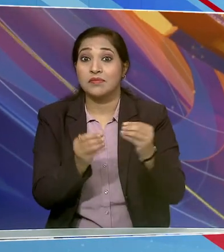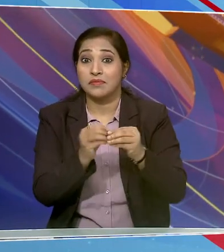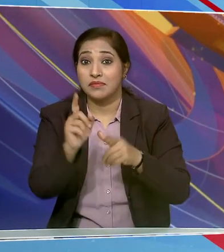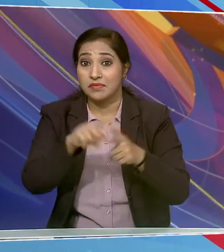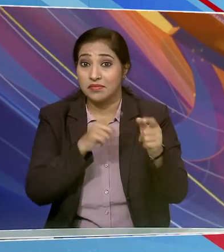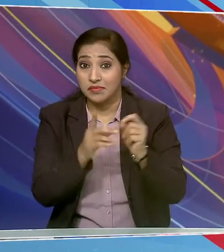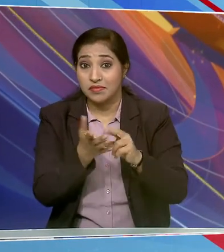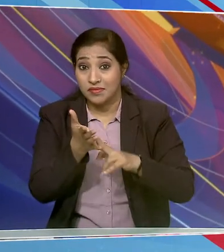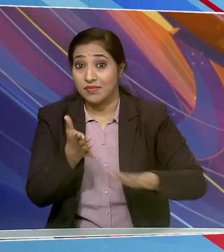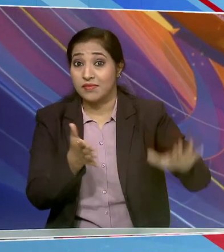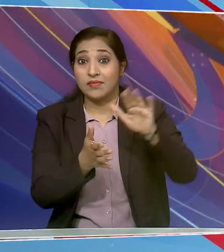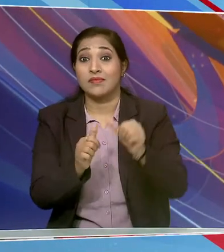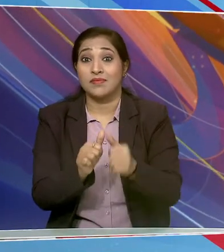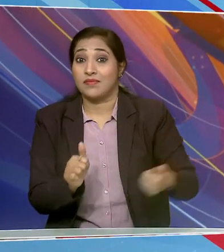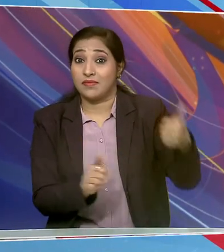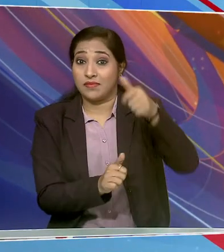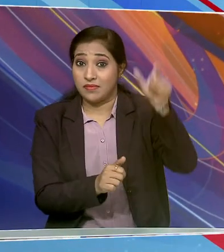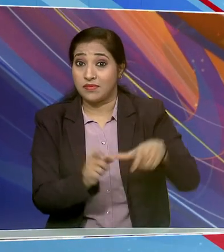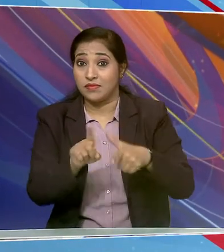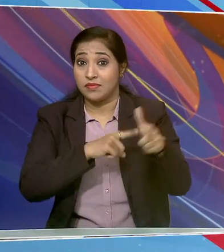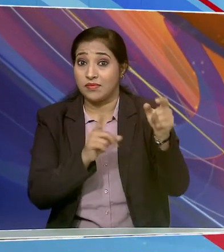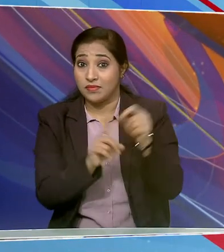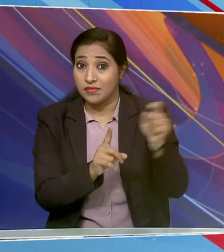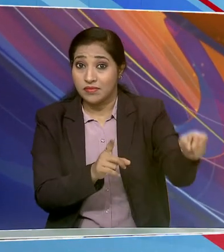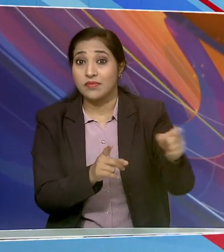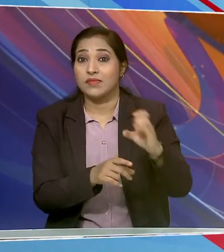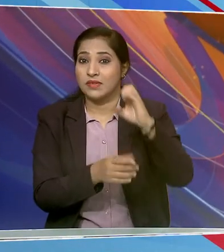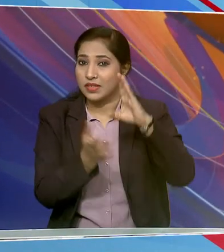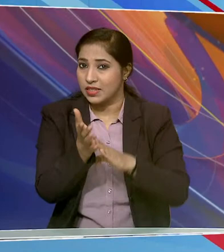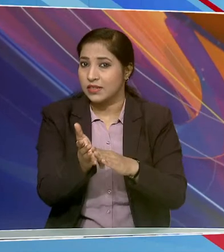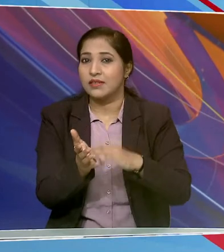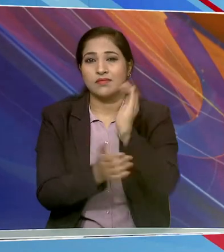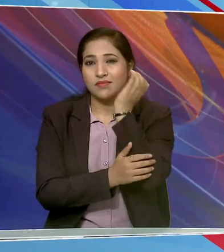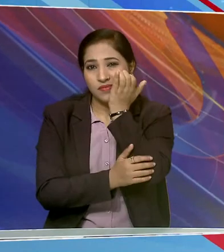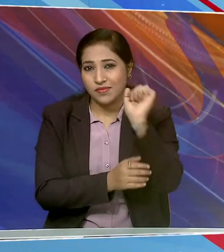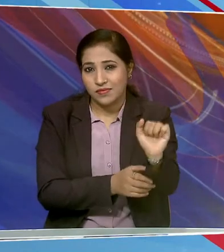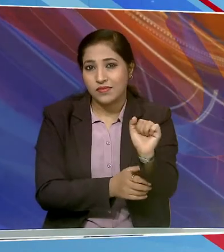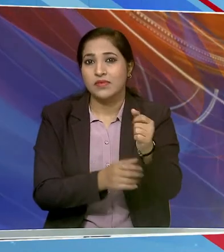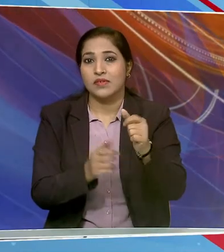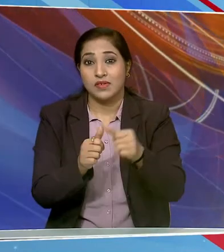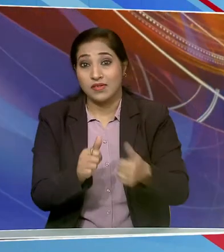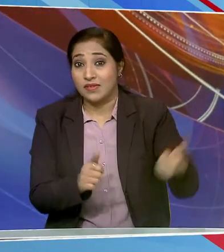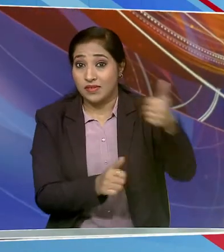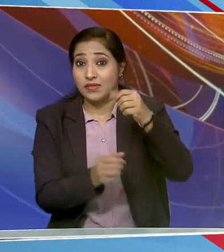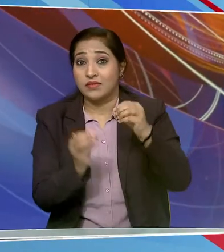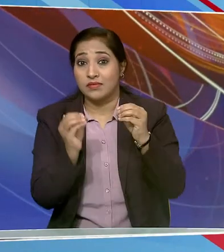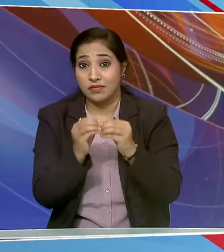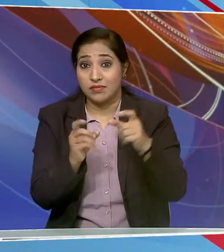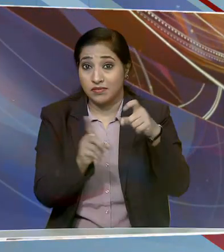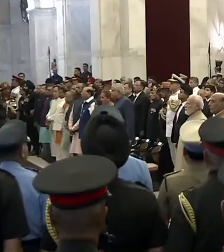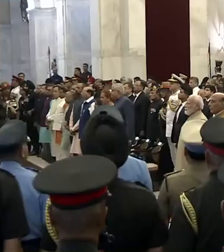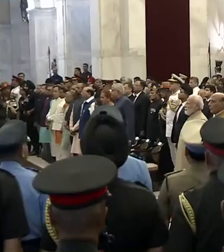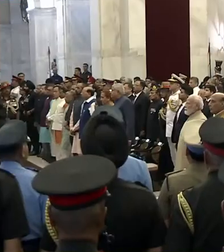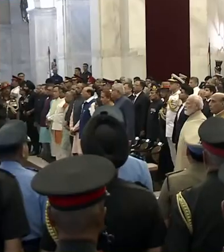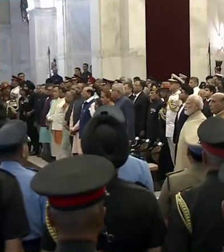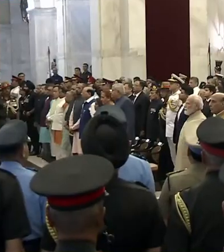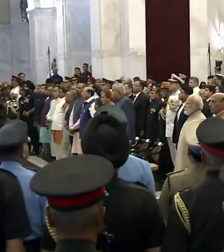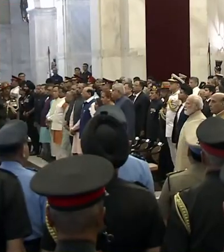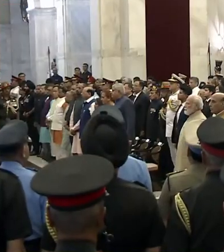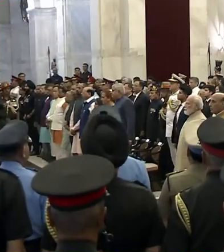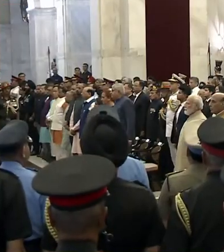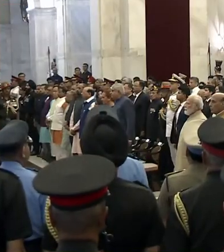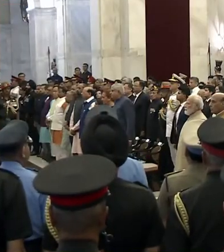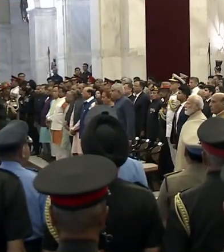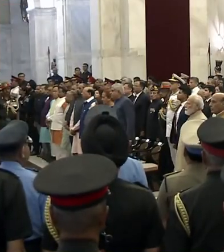के राष्ट्रीय अध्यक्ष जेपी नड्डा, मुख्यमंत्री शिवराज सिंह चौहान और प्रदेश अध्यक्ष बीडी शर्मा भी मौजूद रहे। और